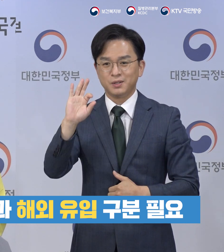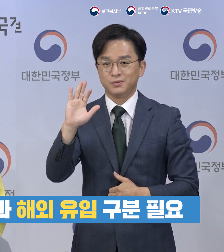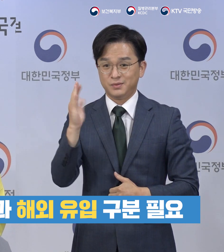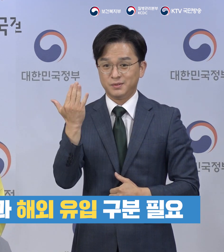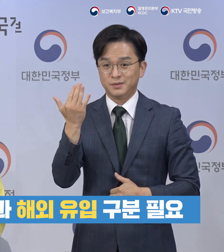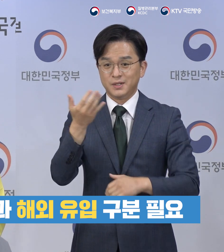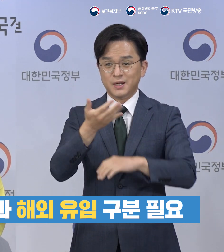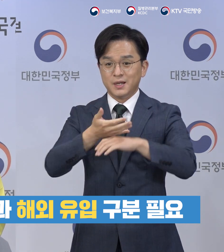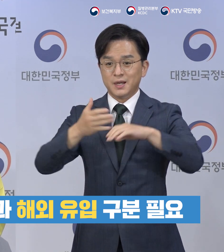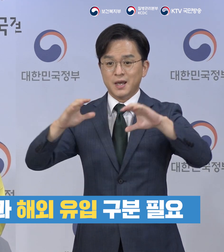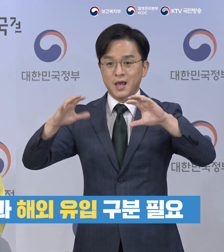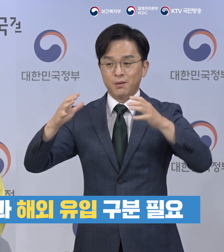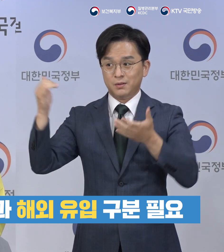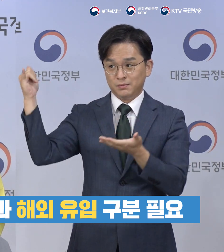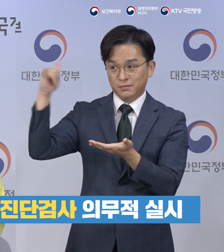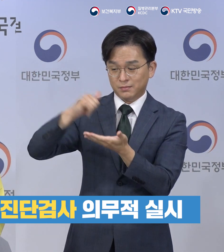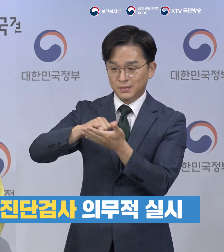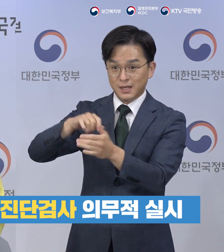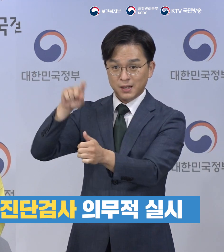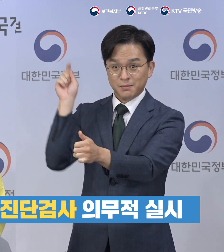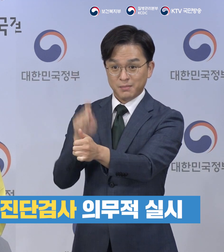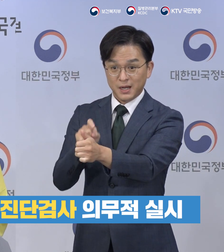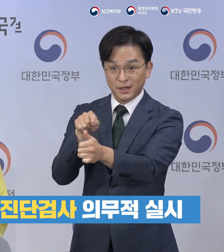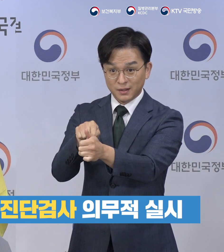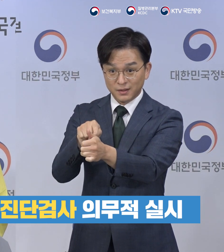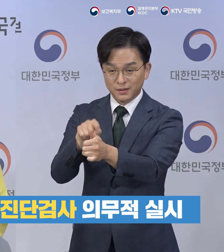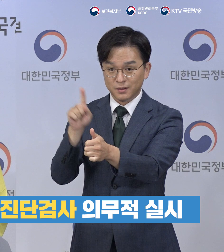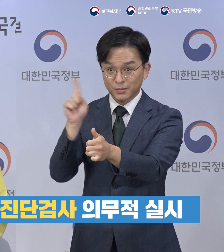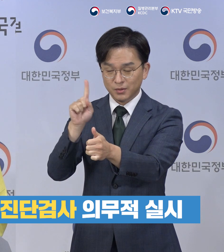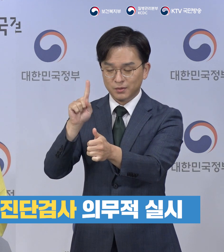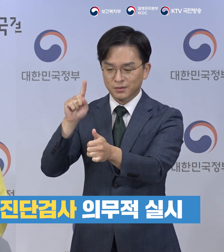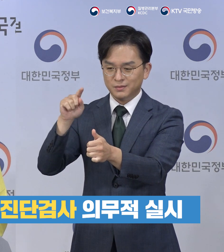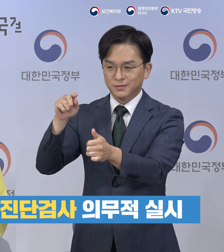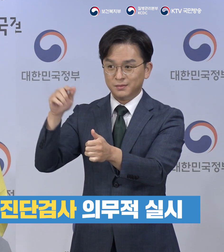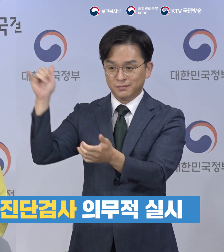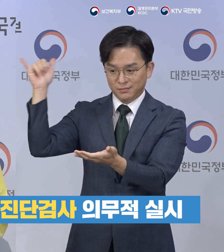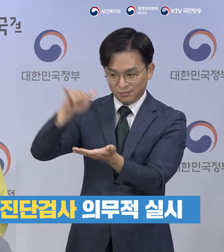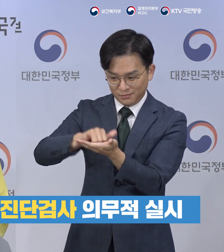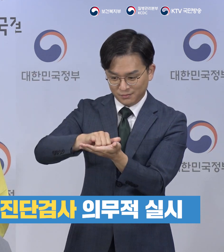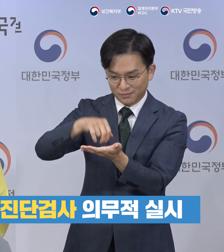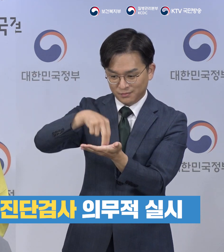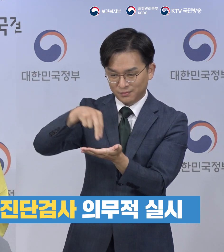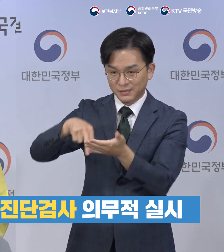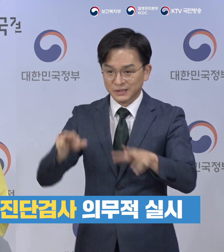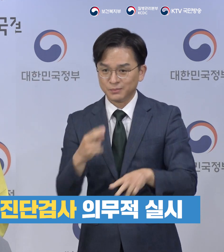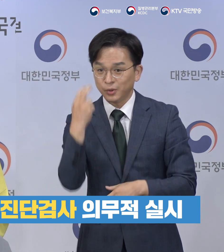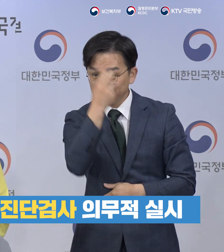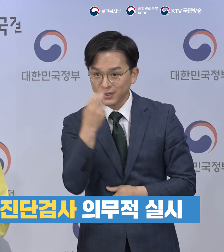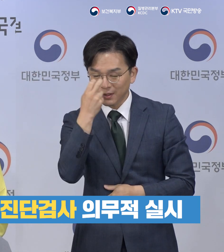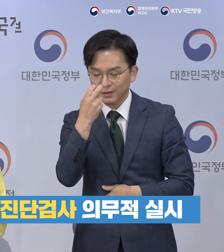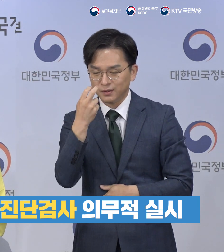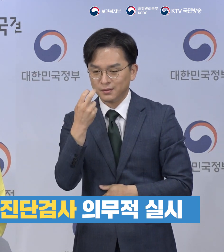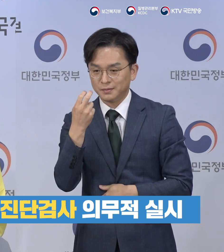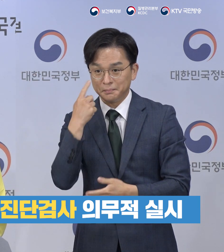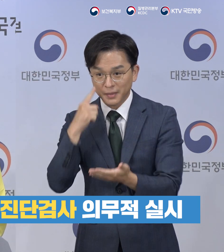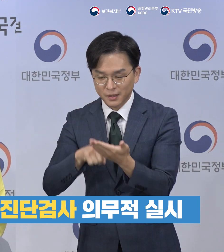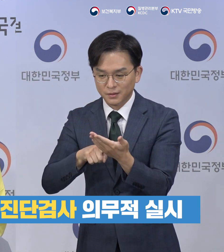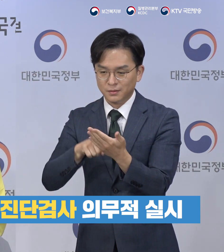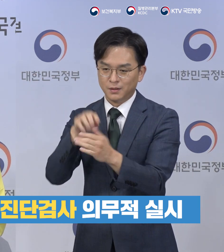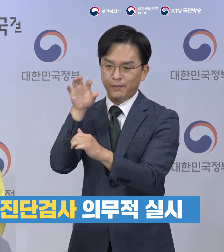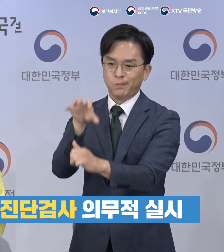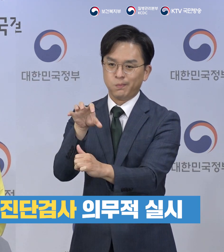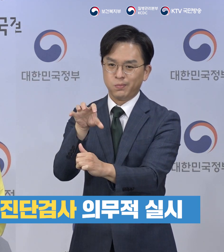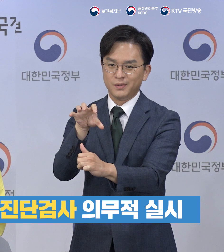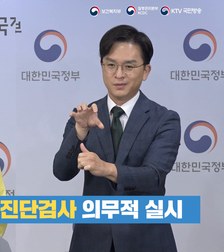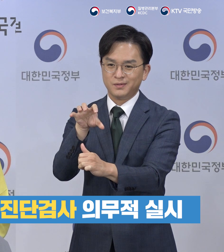합니다. 해외 입국자는 모두 2주간의 격리와 진단검사를 의무적으로 실시하고 있기